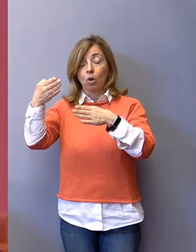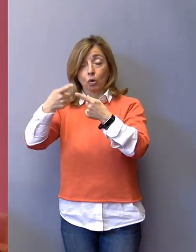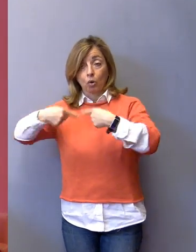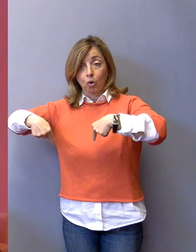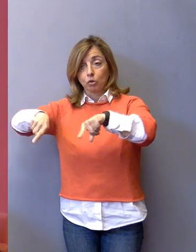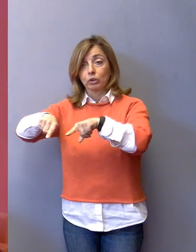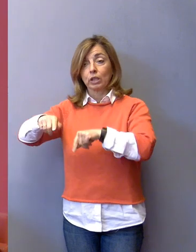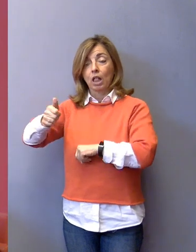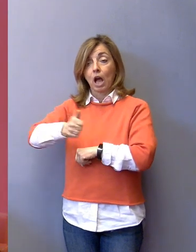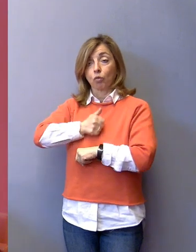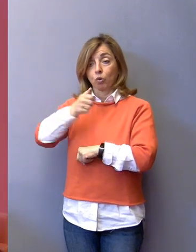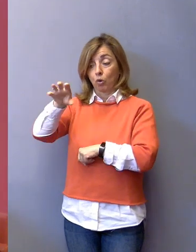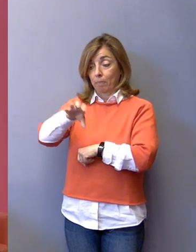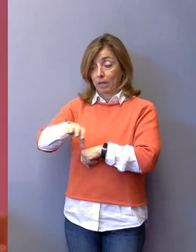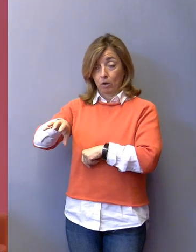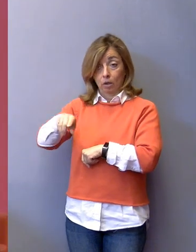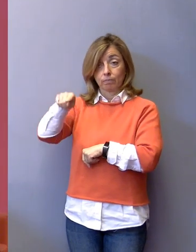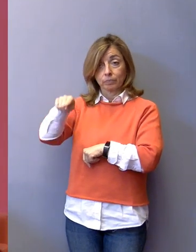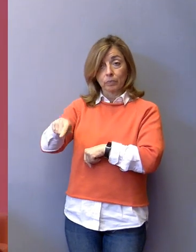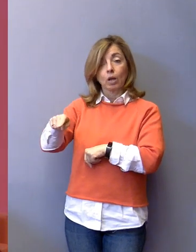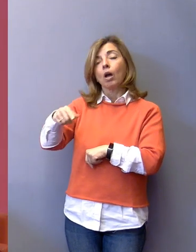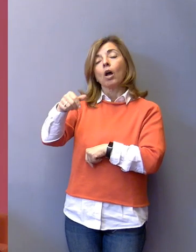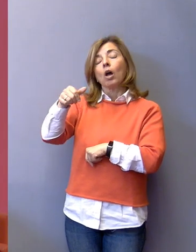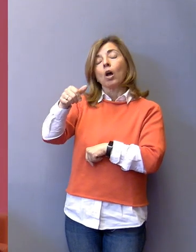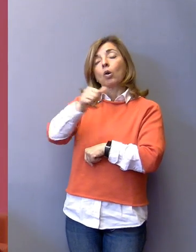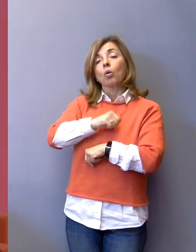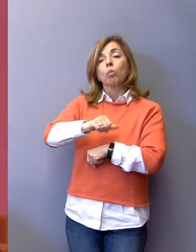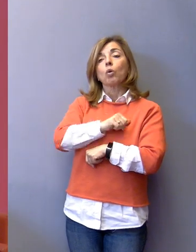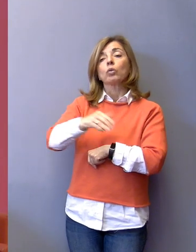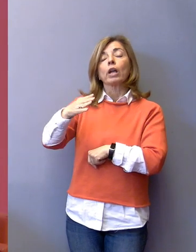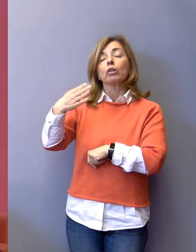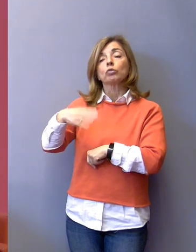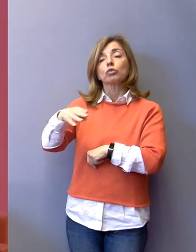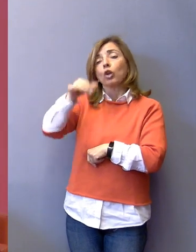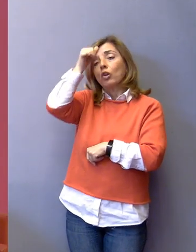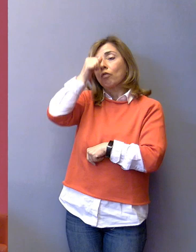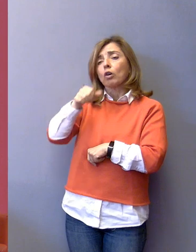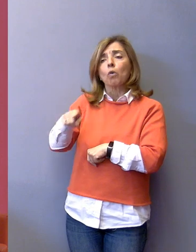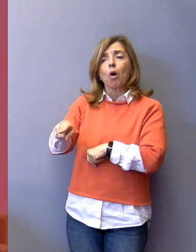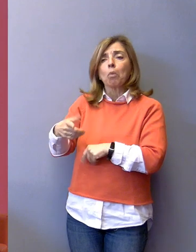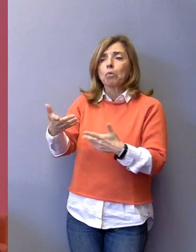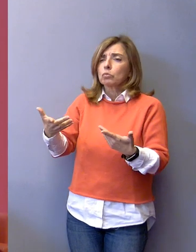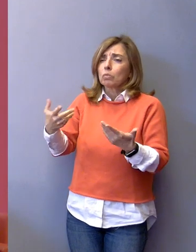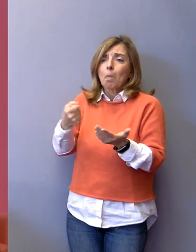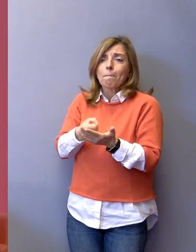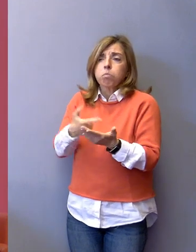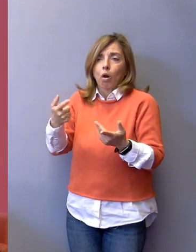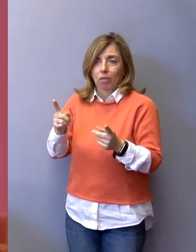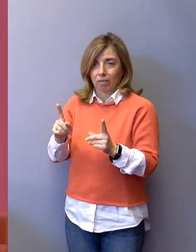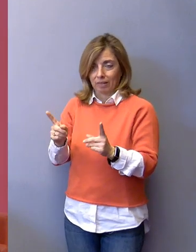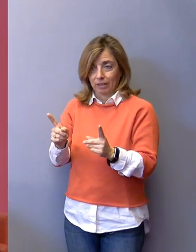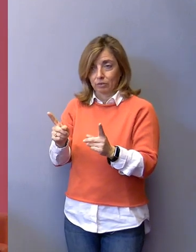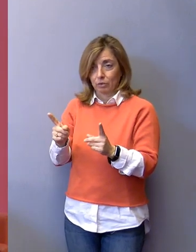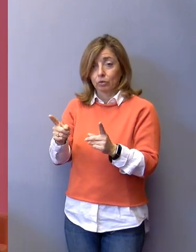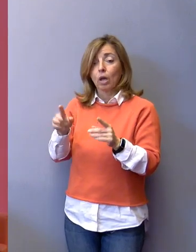il ruolo del comune di Genova è totalmente ininfluente per regolamento Se volete lo rispiego